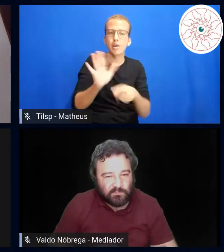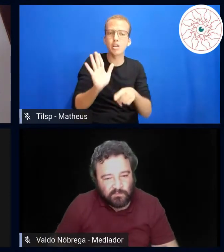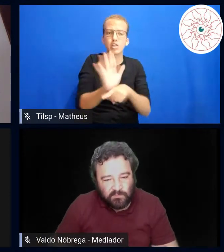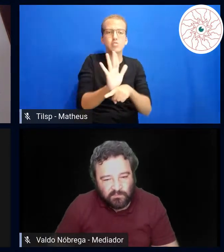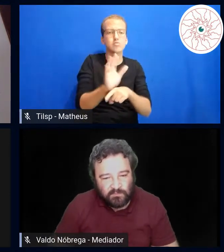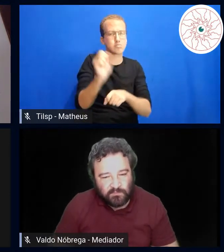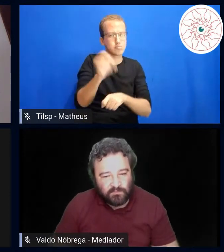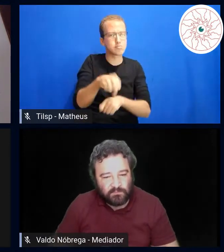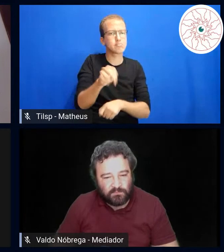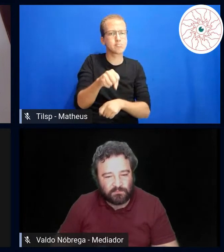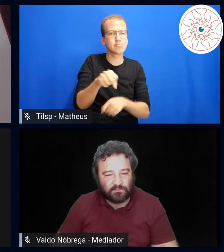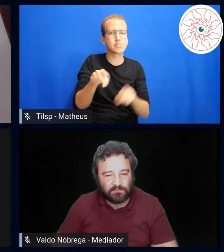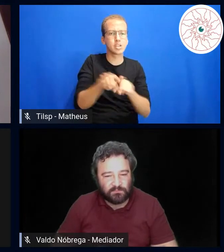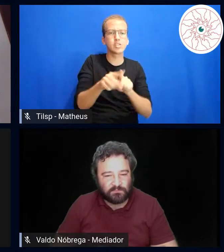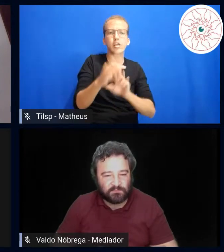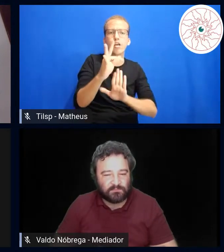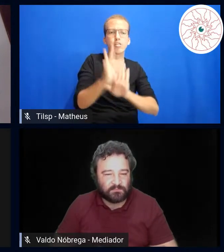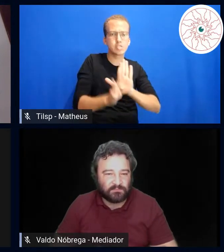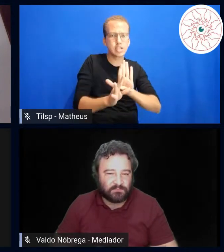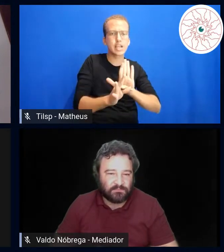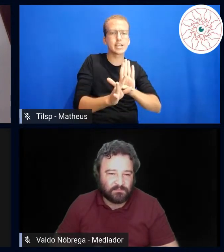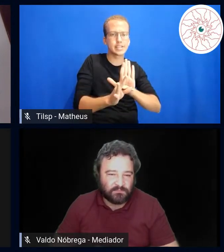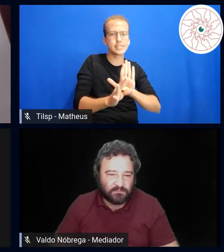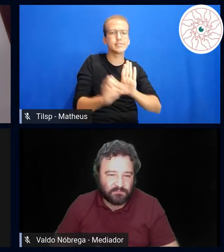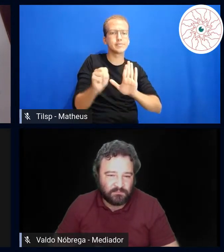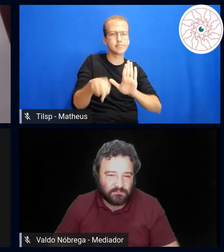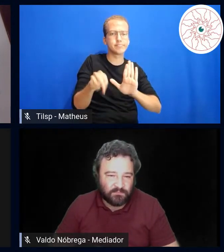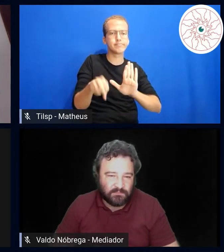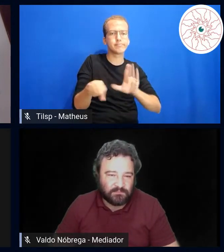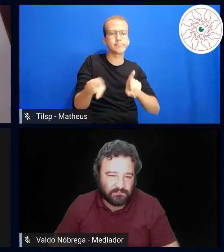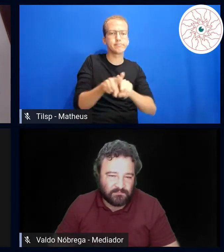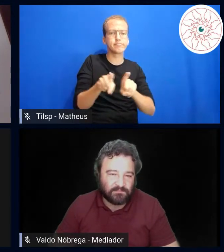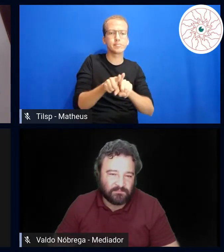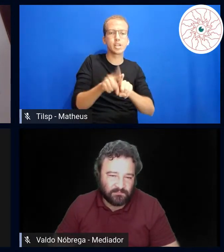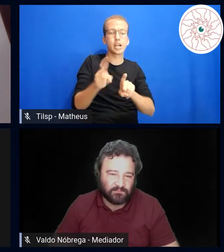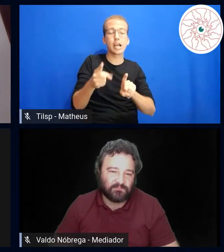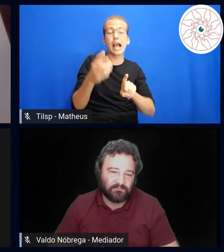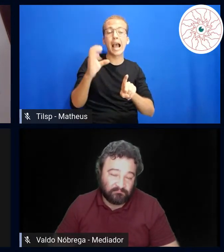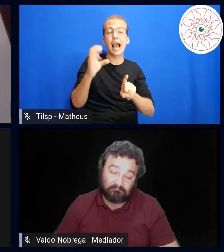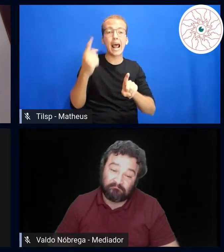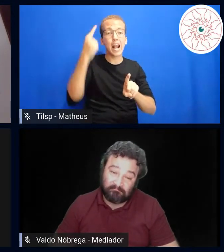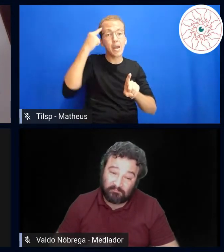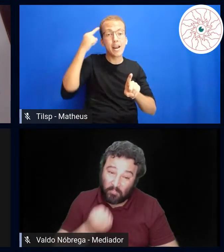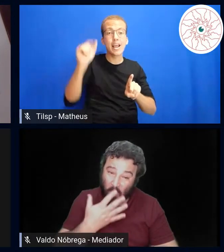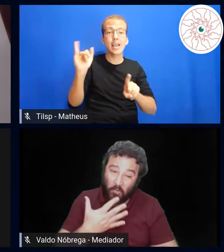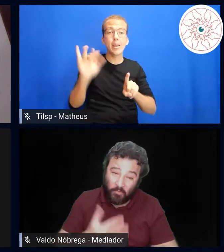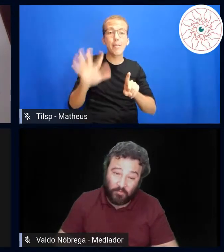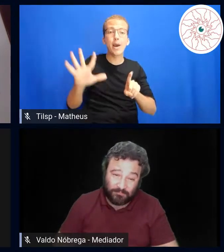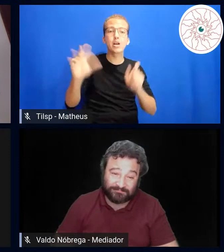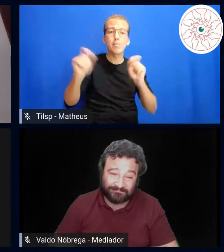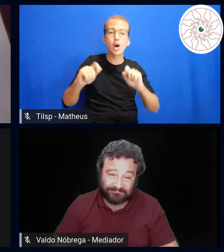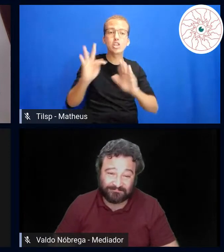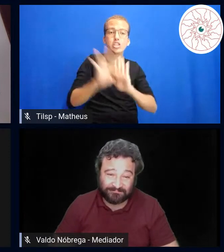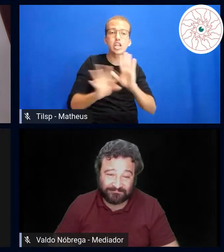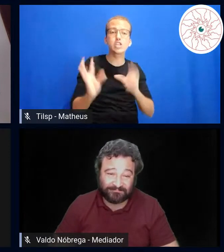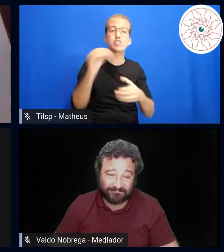e os textos também e considerando o o a imagem contra o texto para o surdo principalmente.